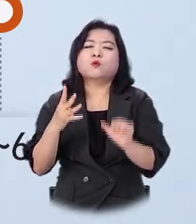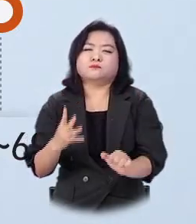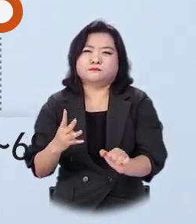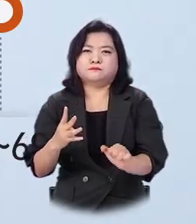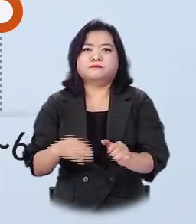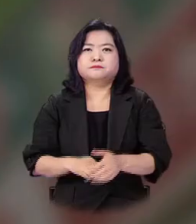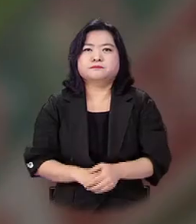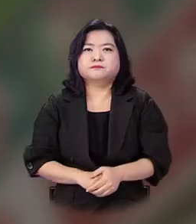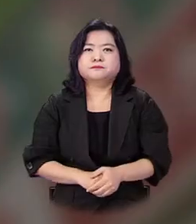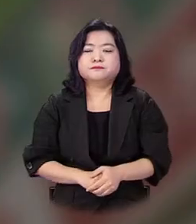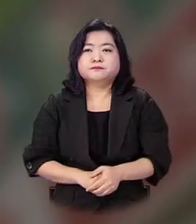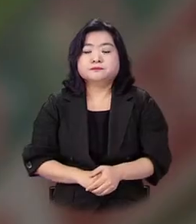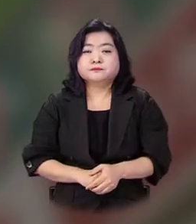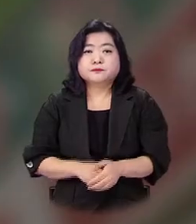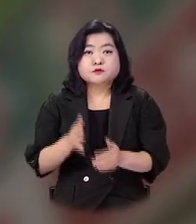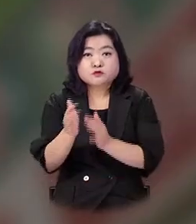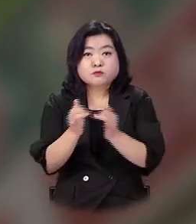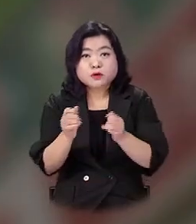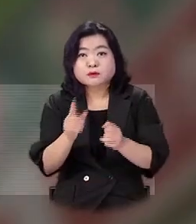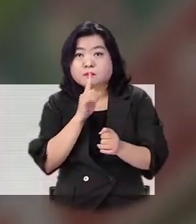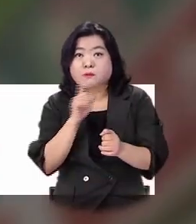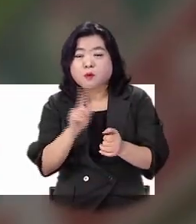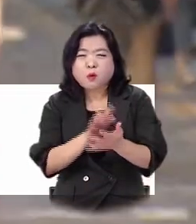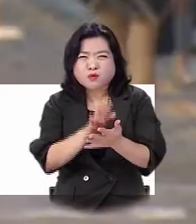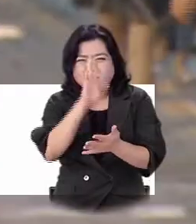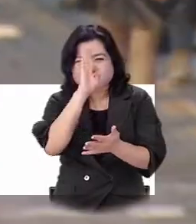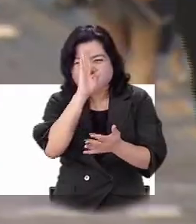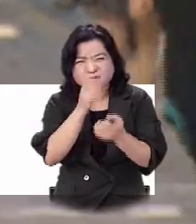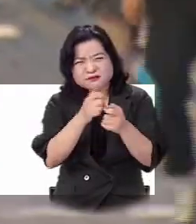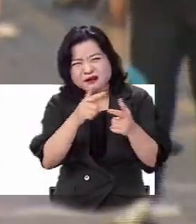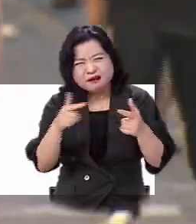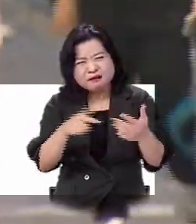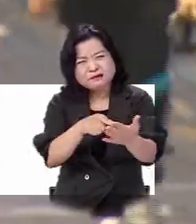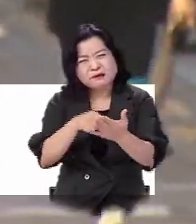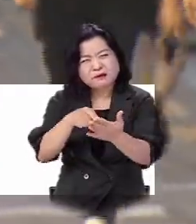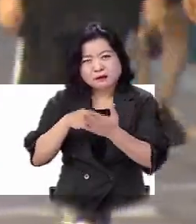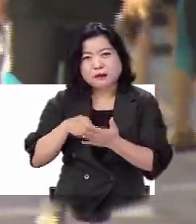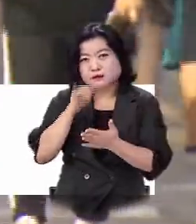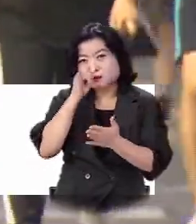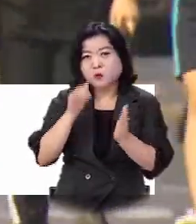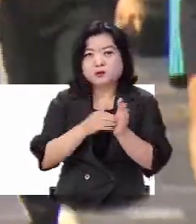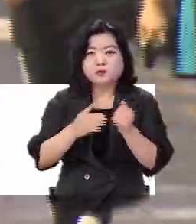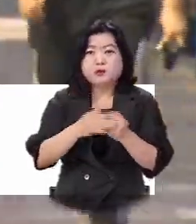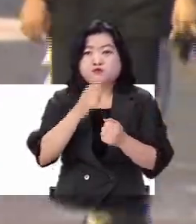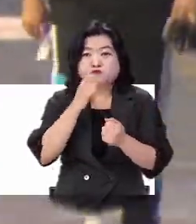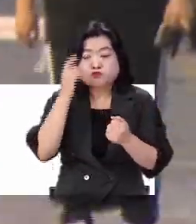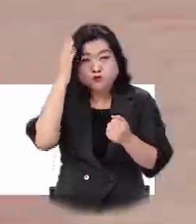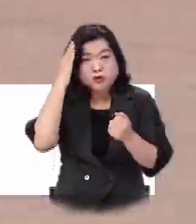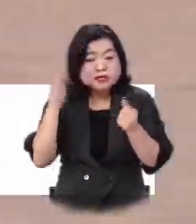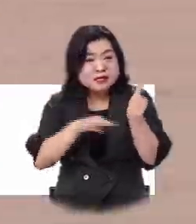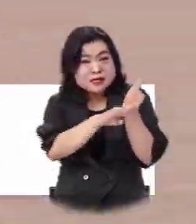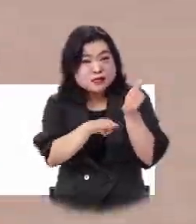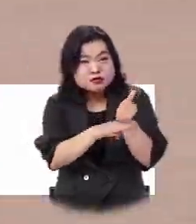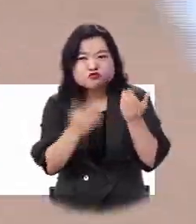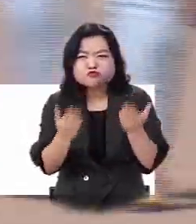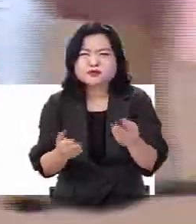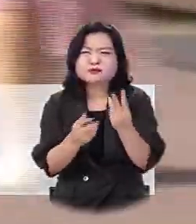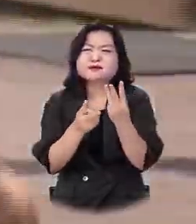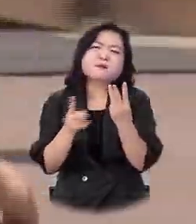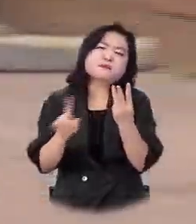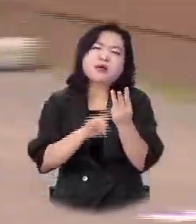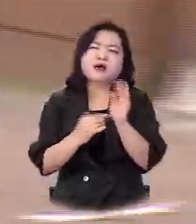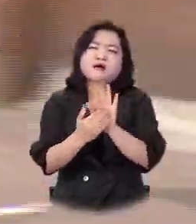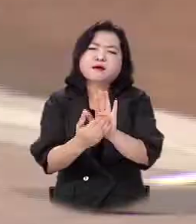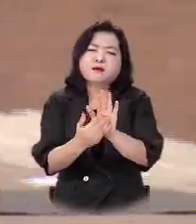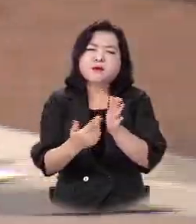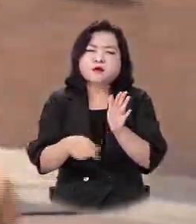순이었습니다. 전문가들은 온열 질환이 다양한 증상으로 나타나는 만큼 물, 그늘, 휴식 등 3대 예방수칙